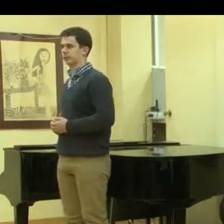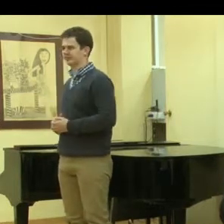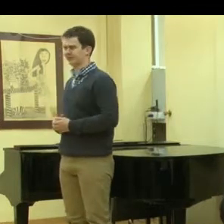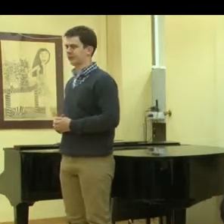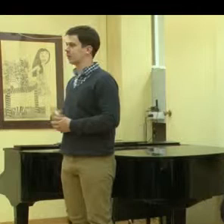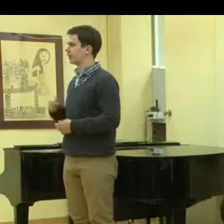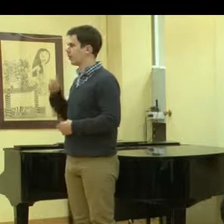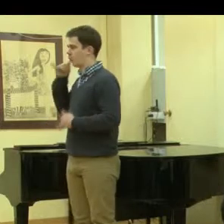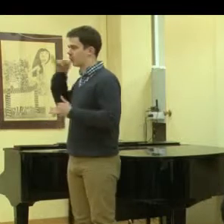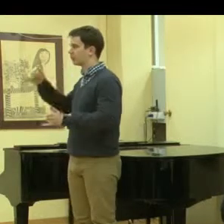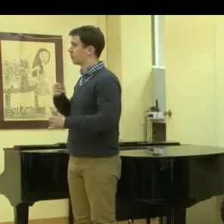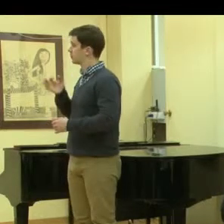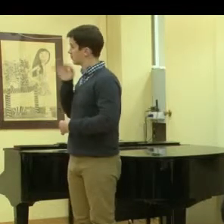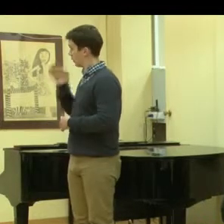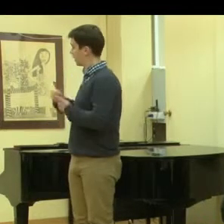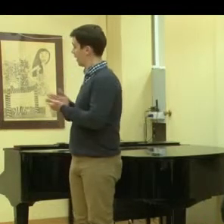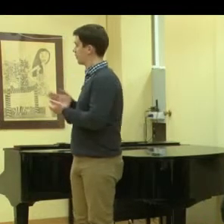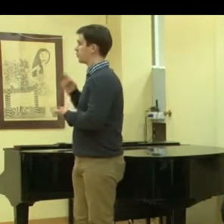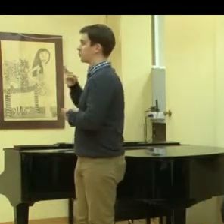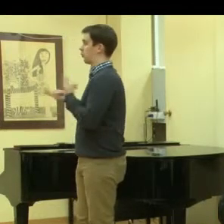Dobry kraj, żeby znaleźć żonę, prawda?